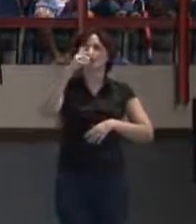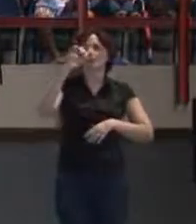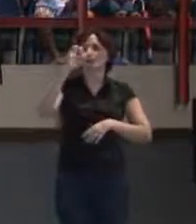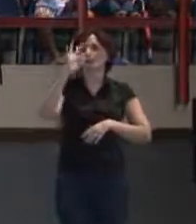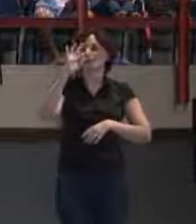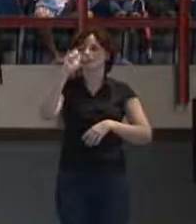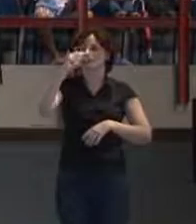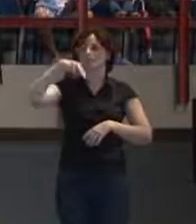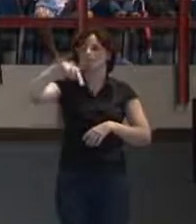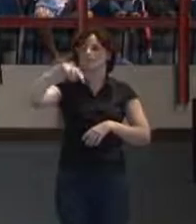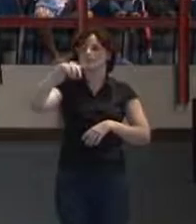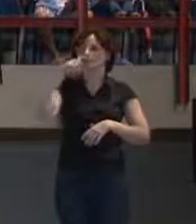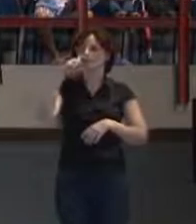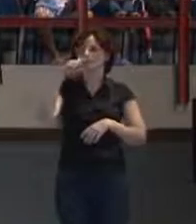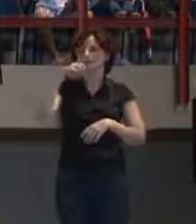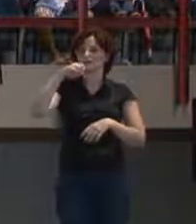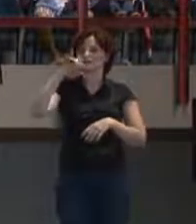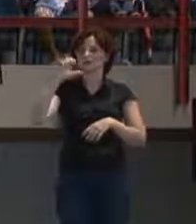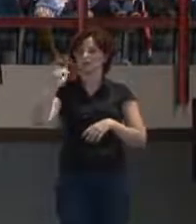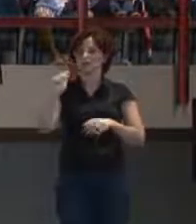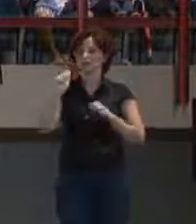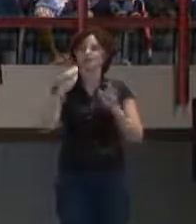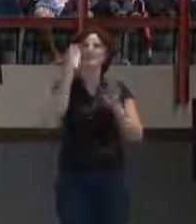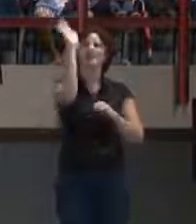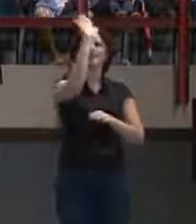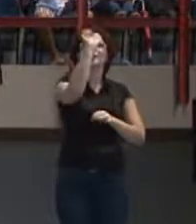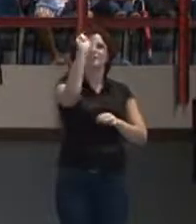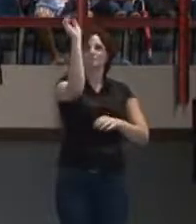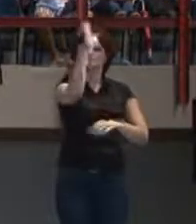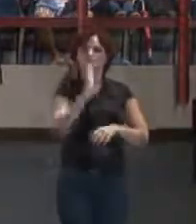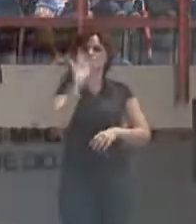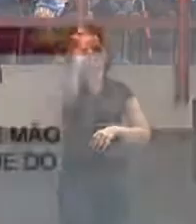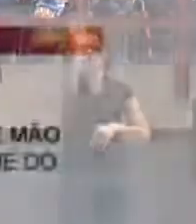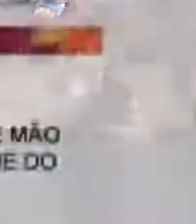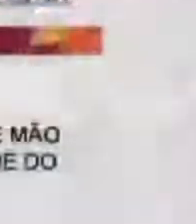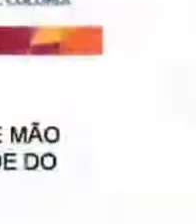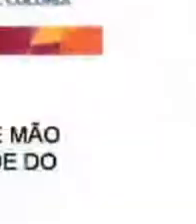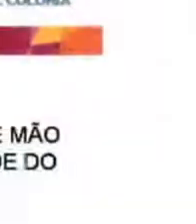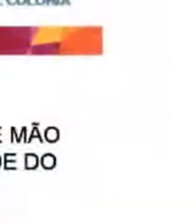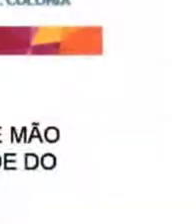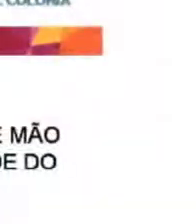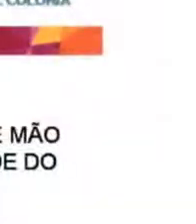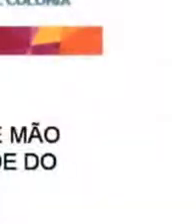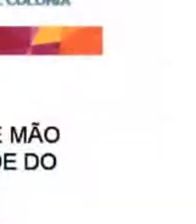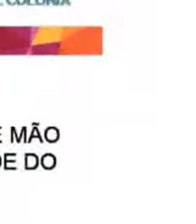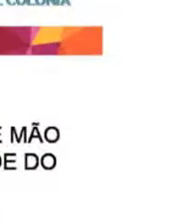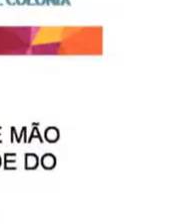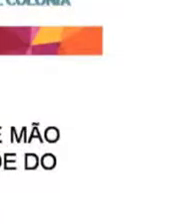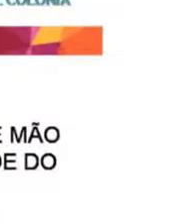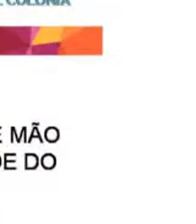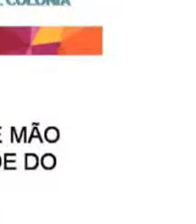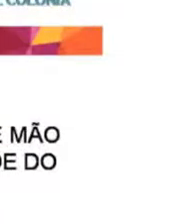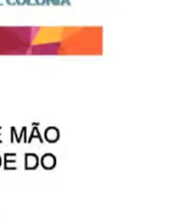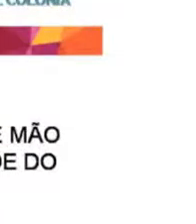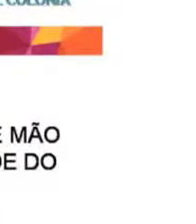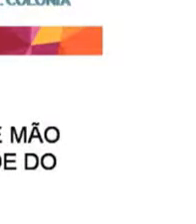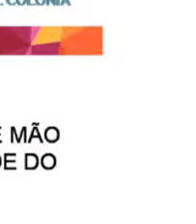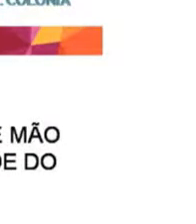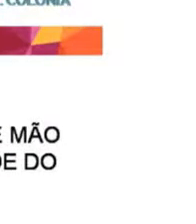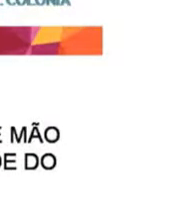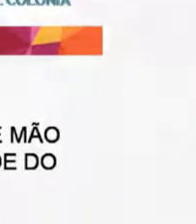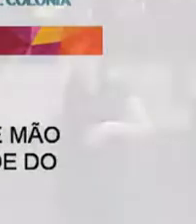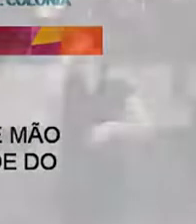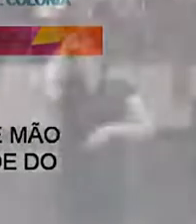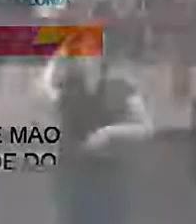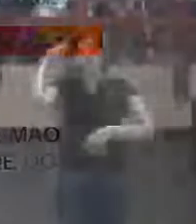das capitanias hereditárias, gente, nós tivemos a vinda daquele senhor que está ali, chamado Martim Afonso de